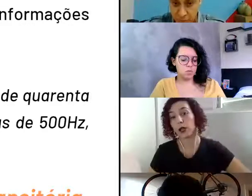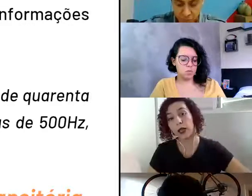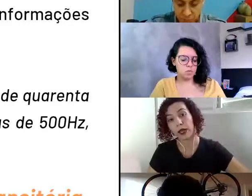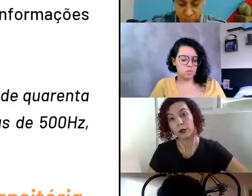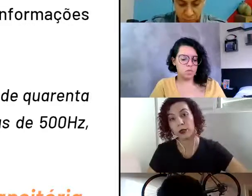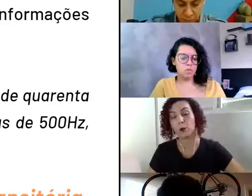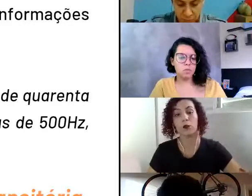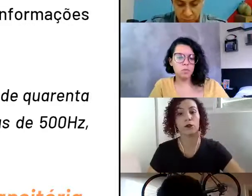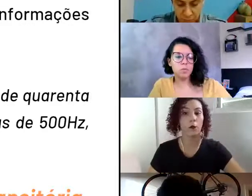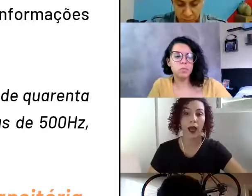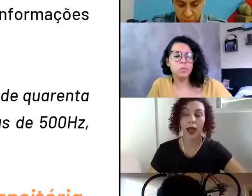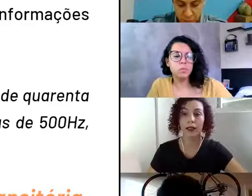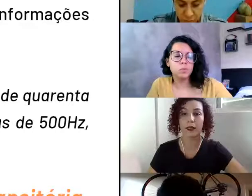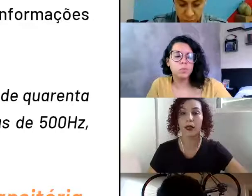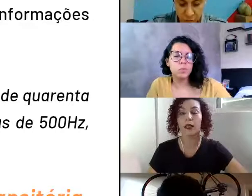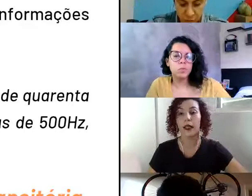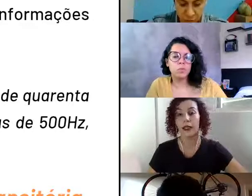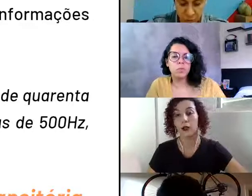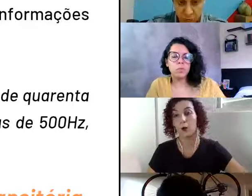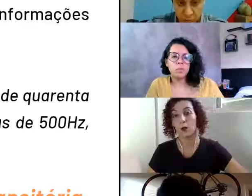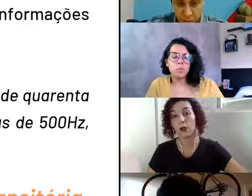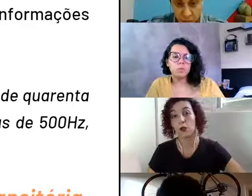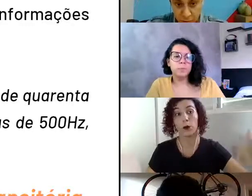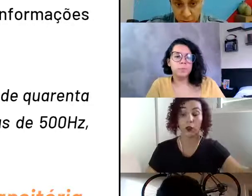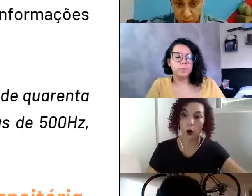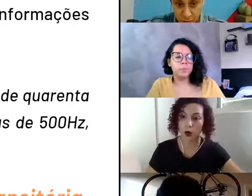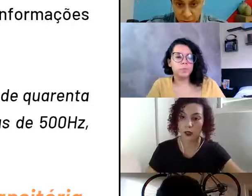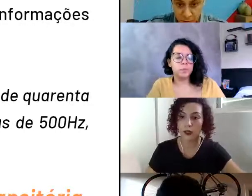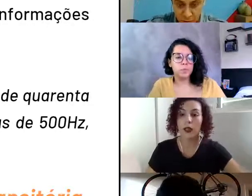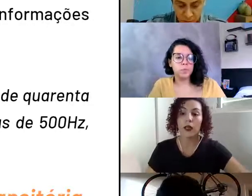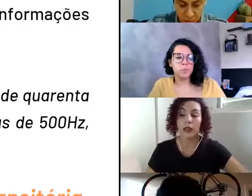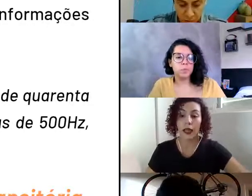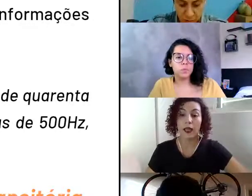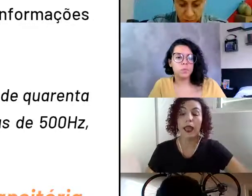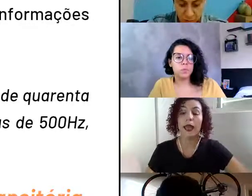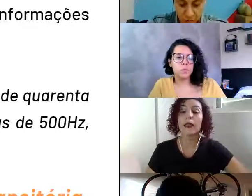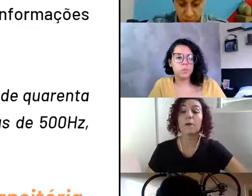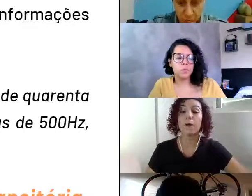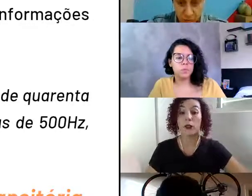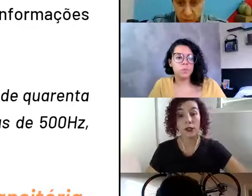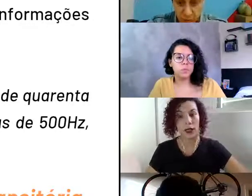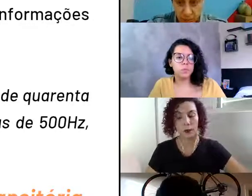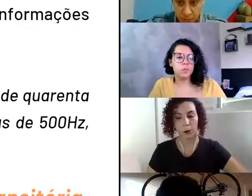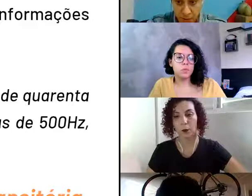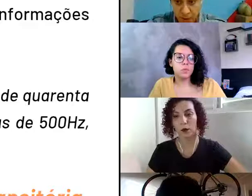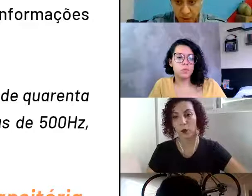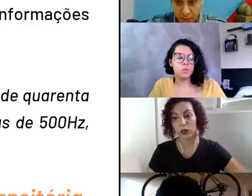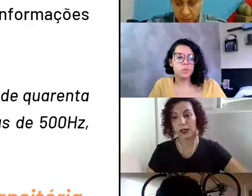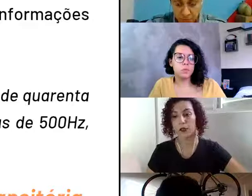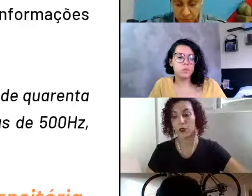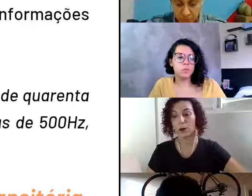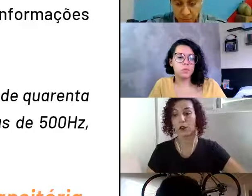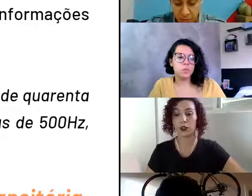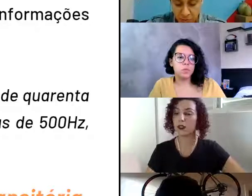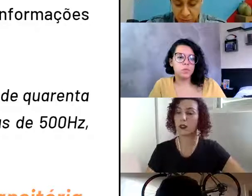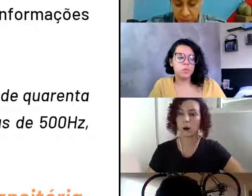um medicamento que tomou de forma errada, né, então uma superdose, né? Pode ser também uma surdez